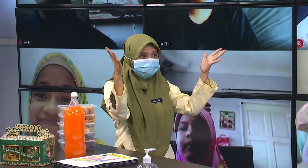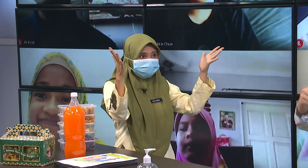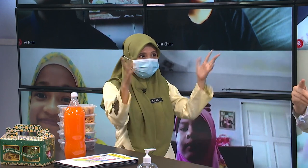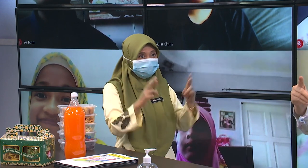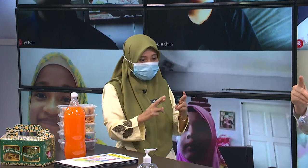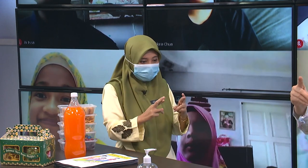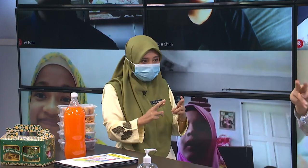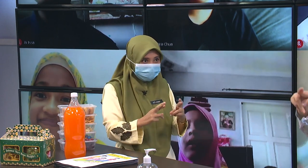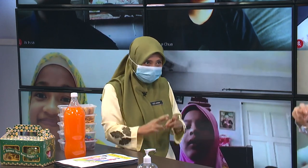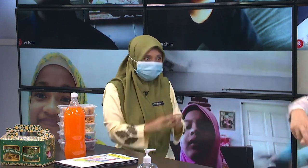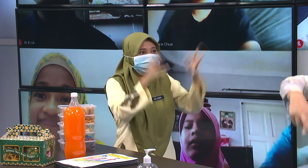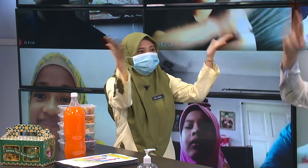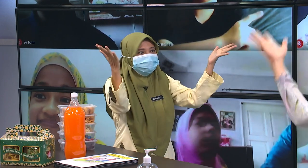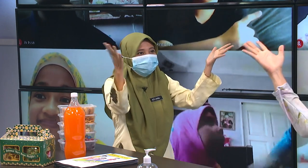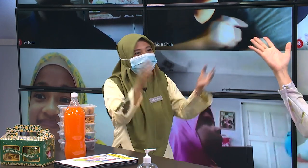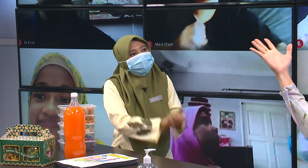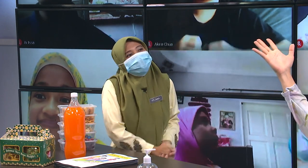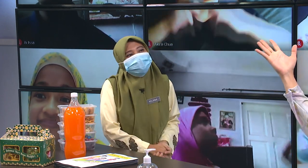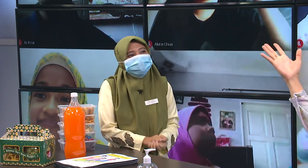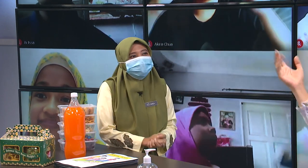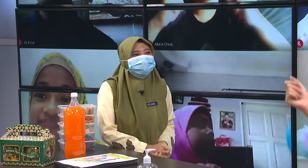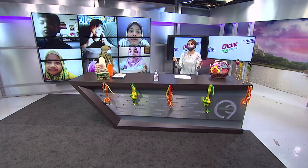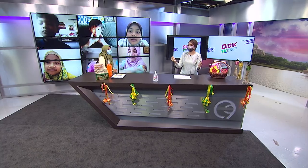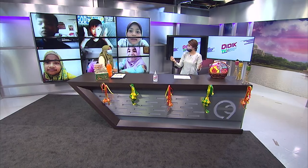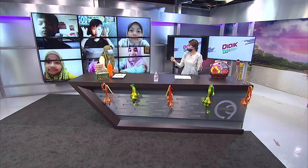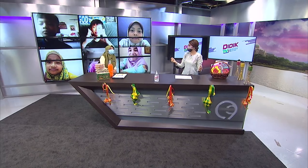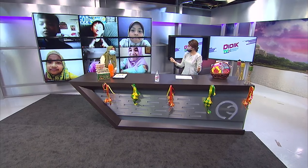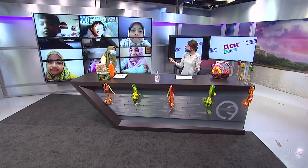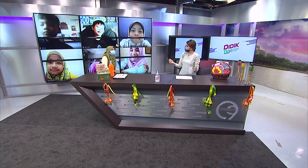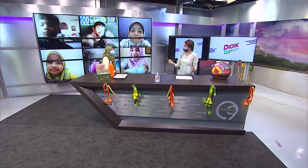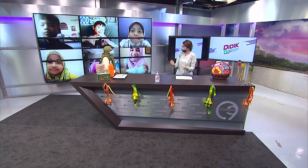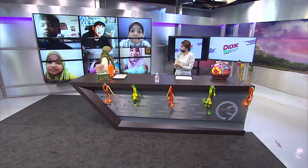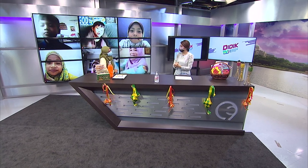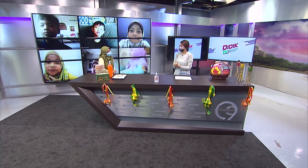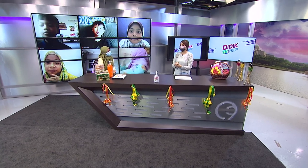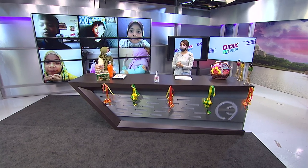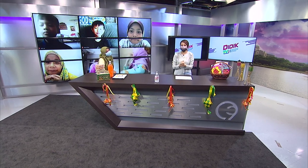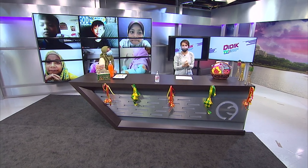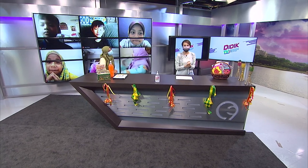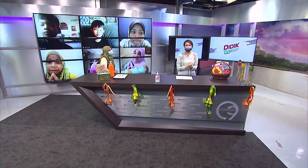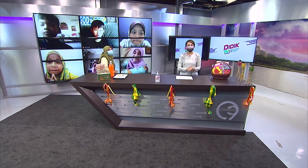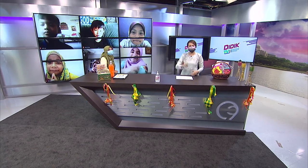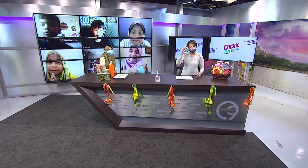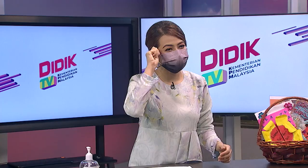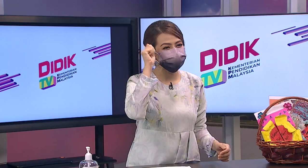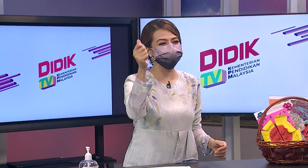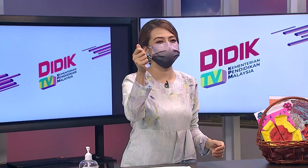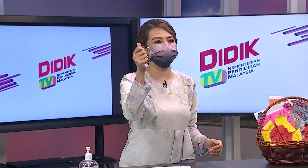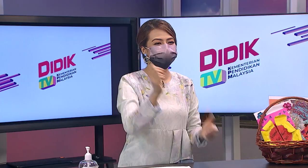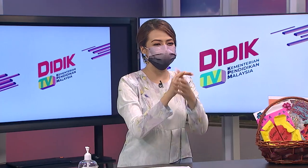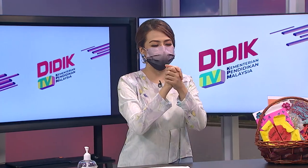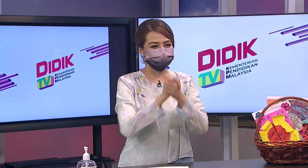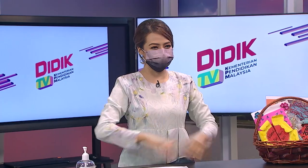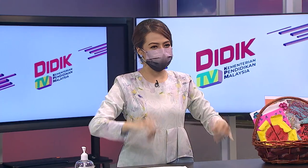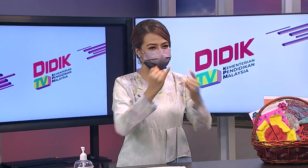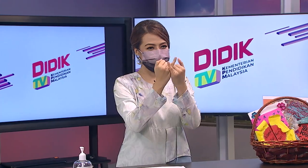raya. Raya? Raya. Ha, oh, okey, faham. Okey, baiklah.